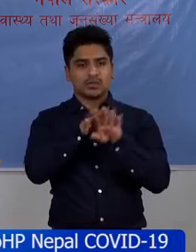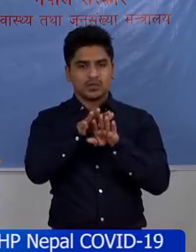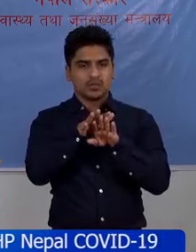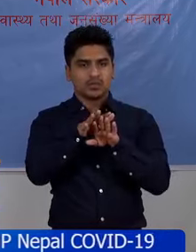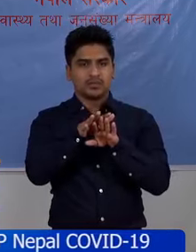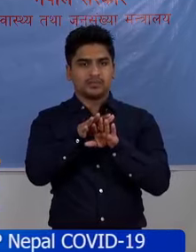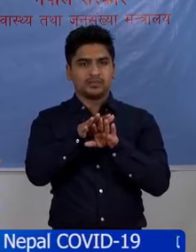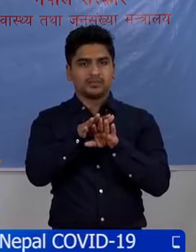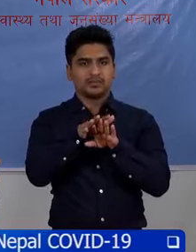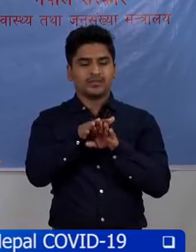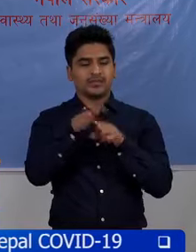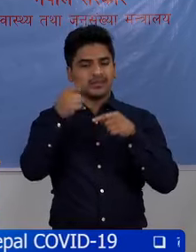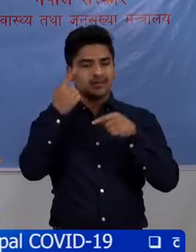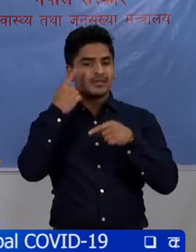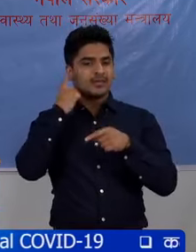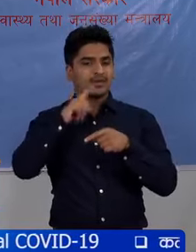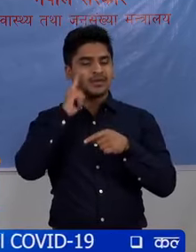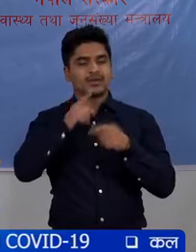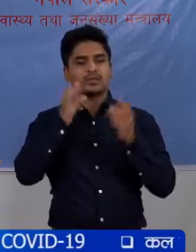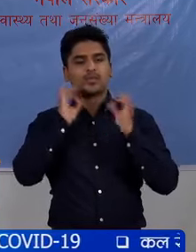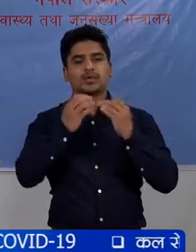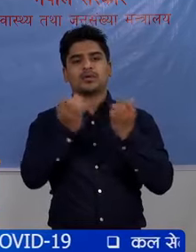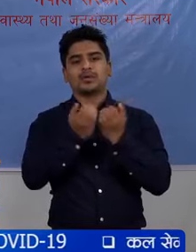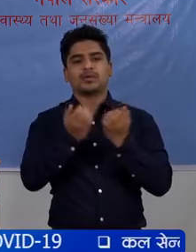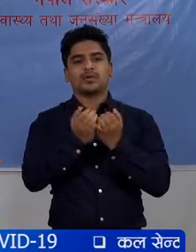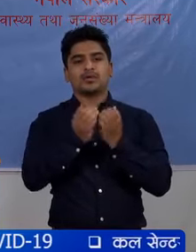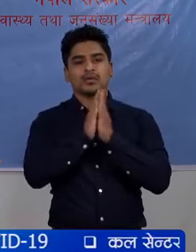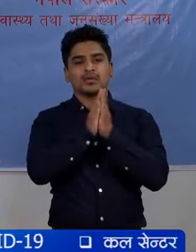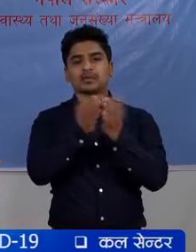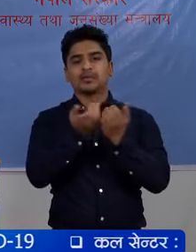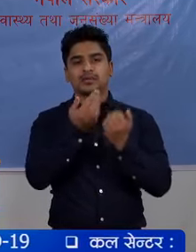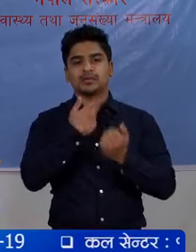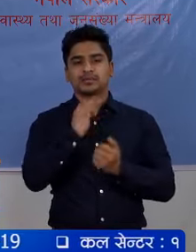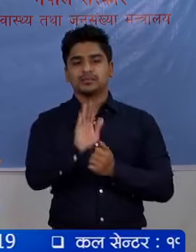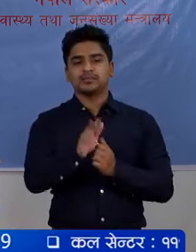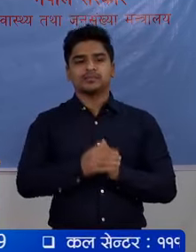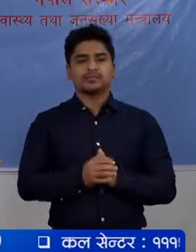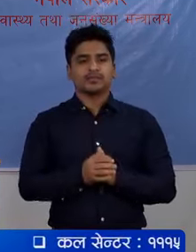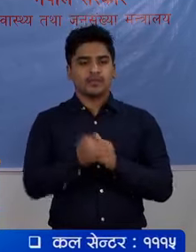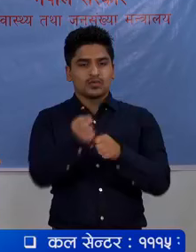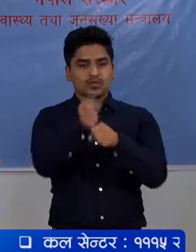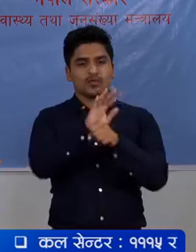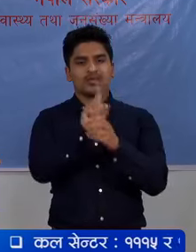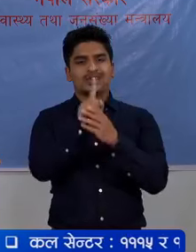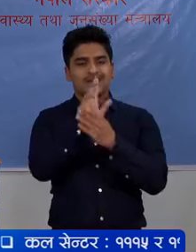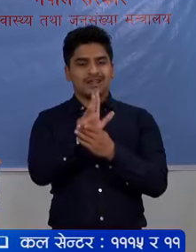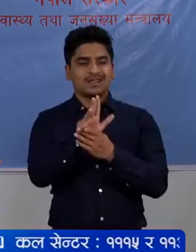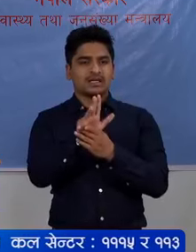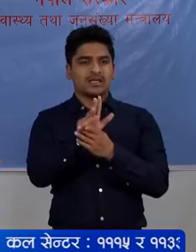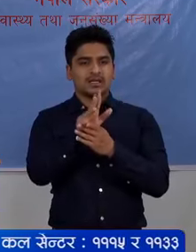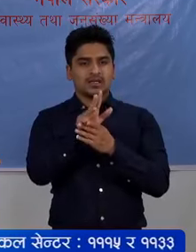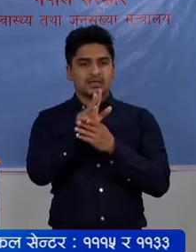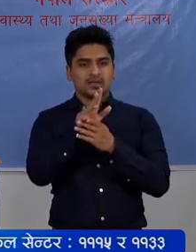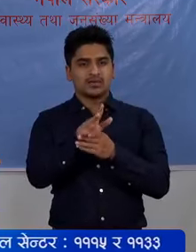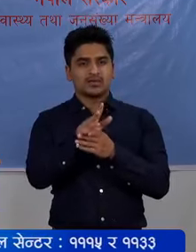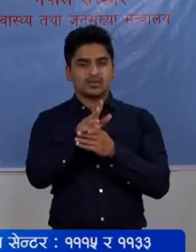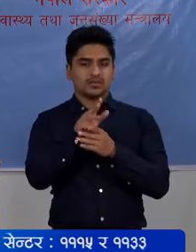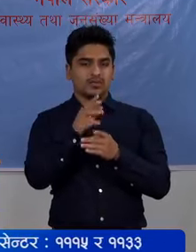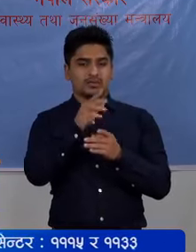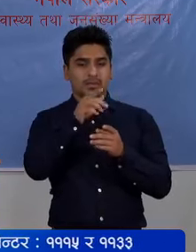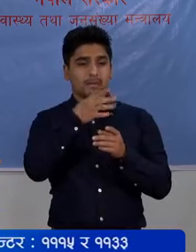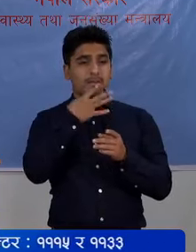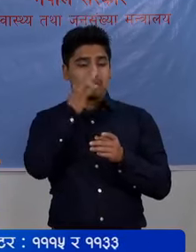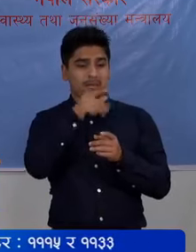नियमित गरी राखनों हमें आगर गर्शों COVID-19 को डेजिगनेटेट